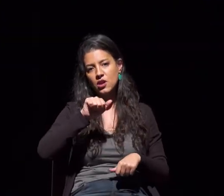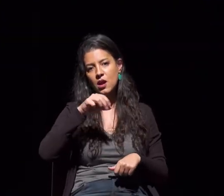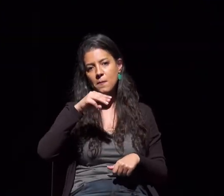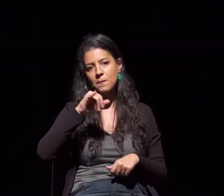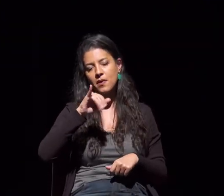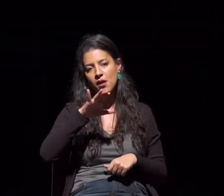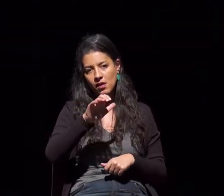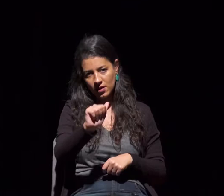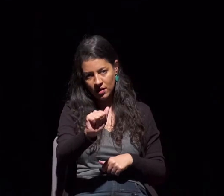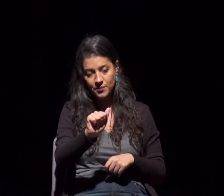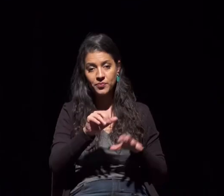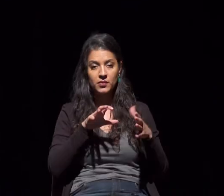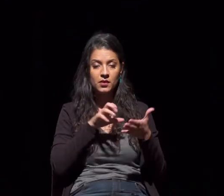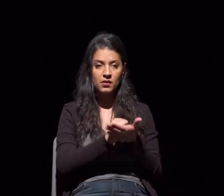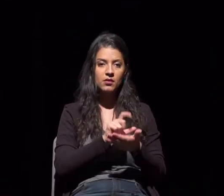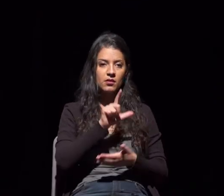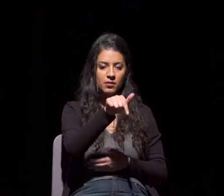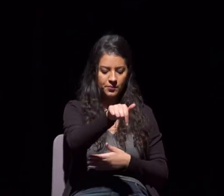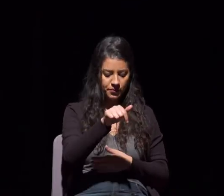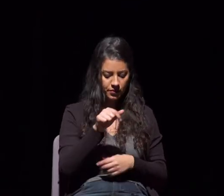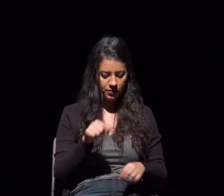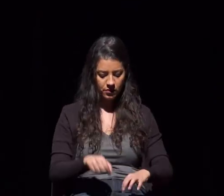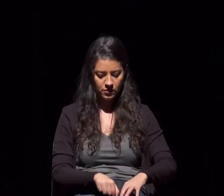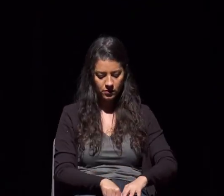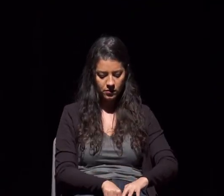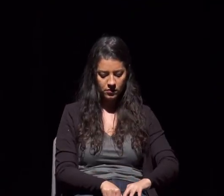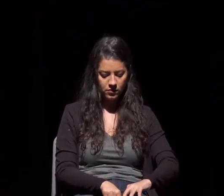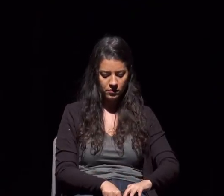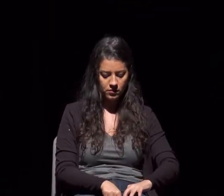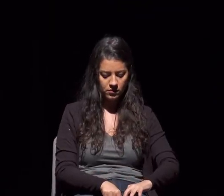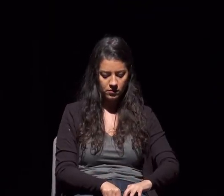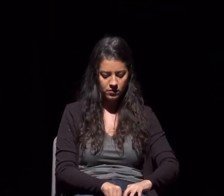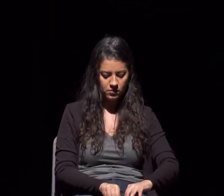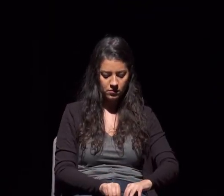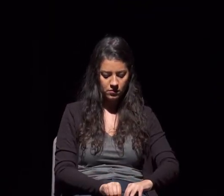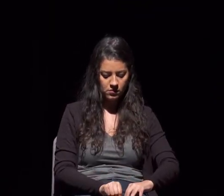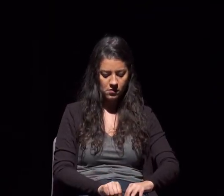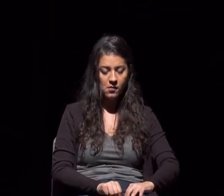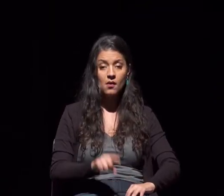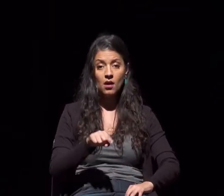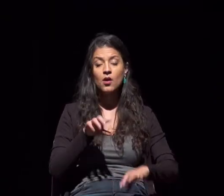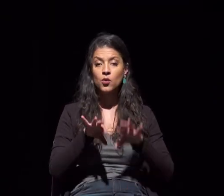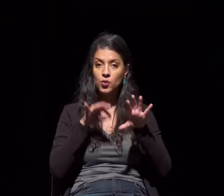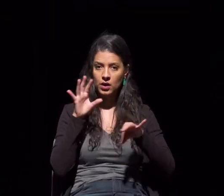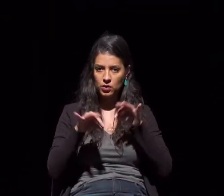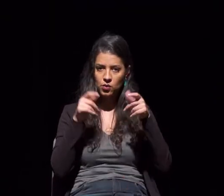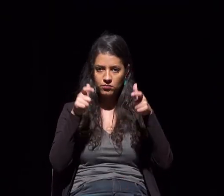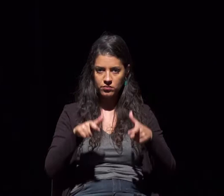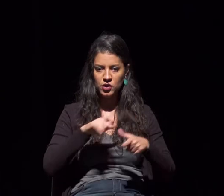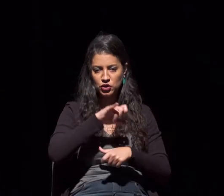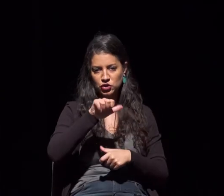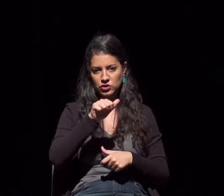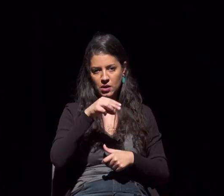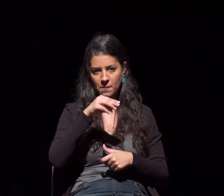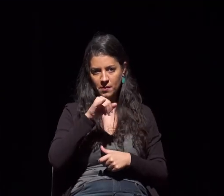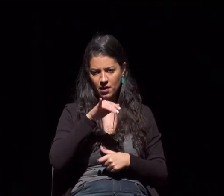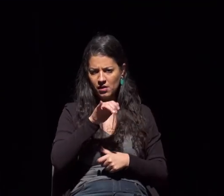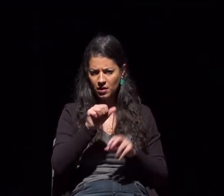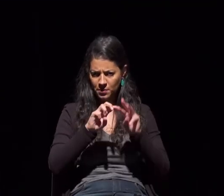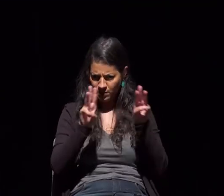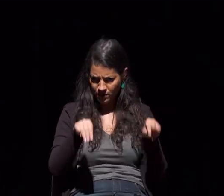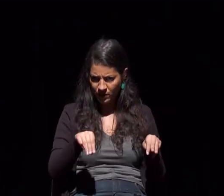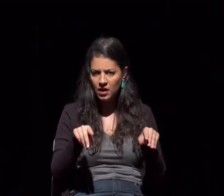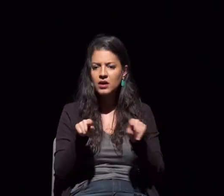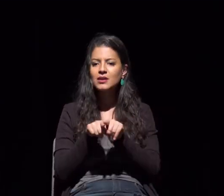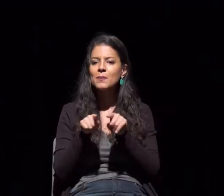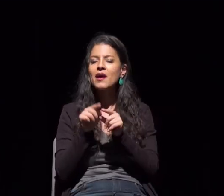O Neil Lawrence é curador sênior da National Gallery of Jamaica e também artista. O Neil possui mestrado em estudos